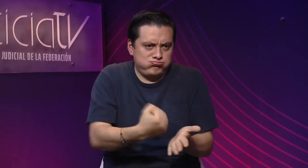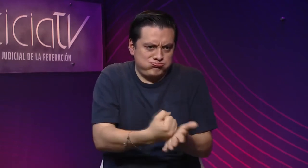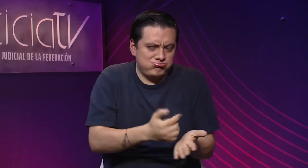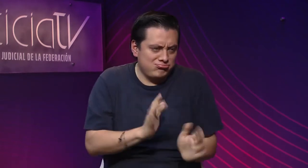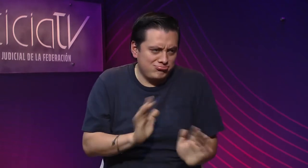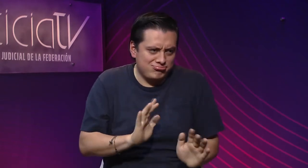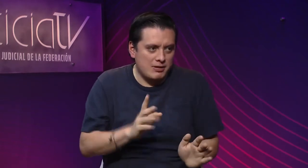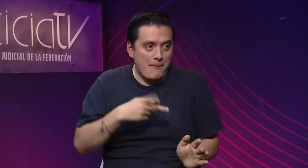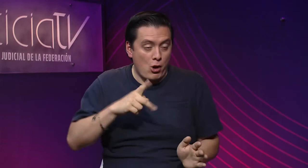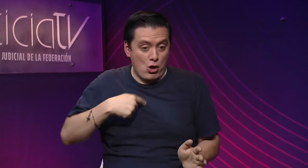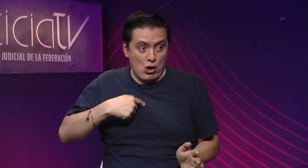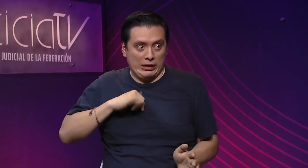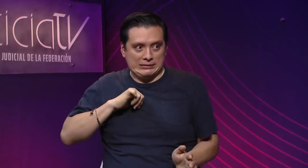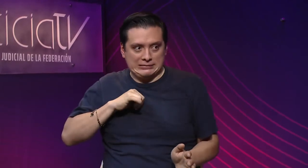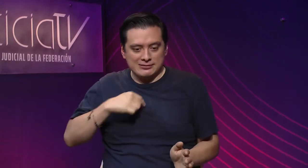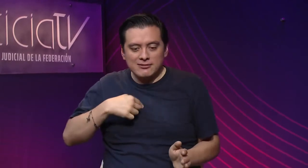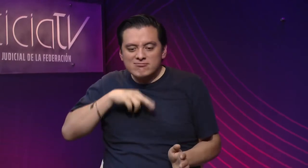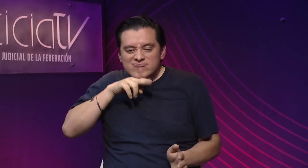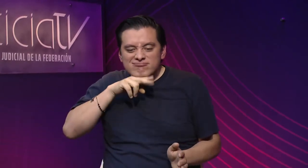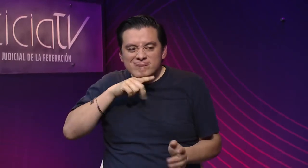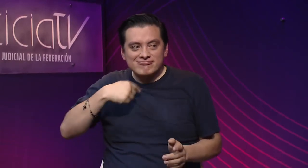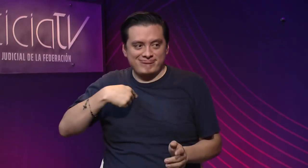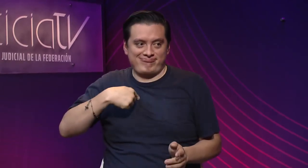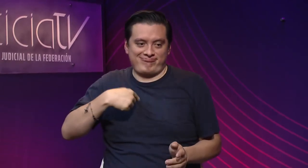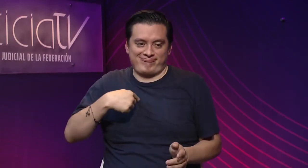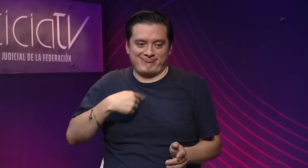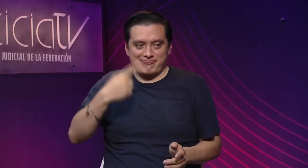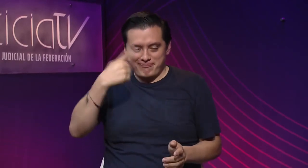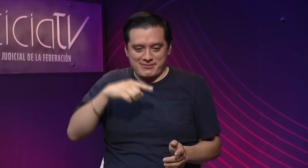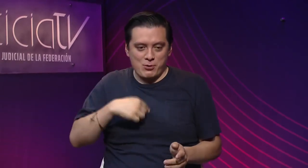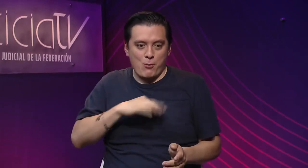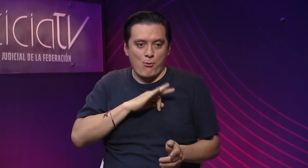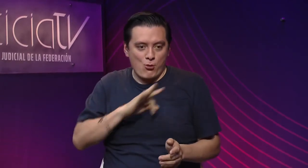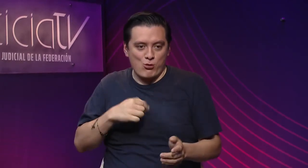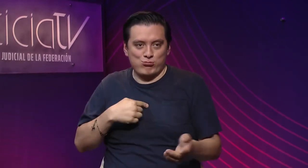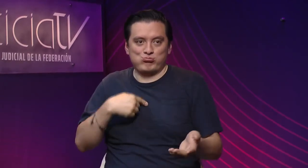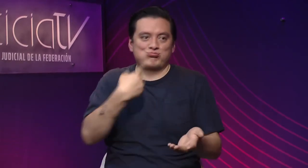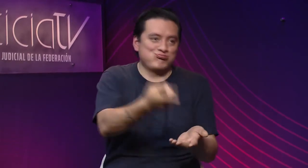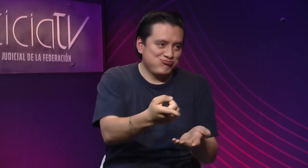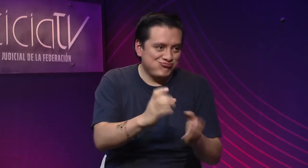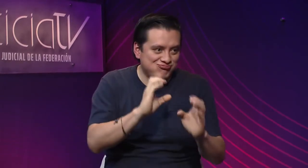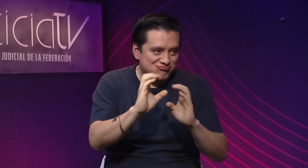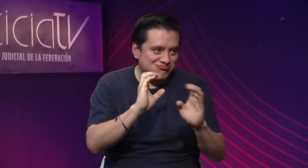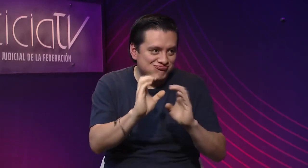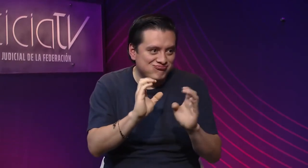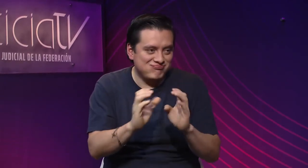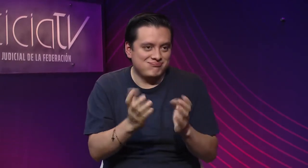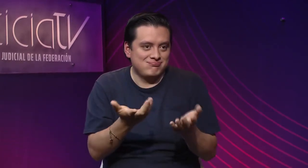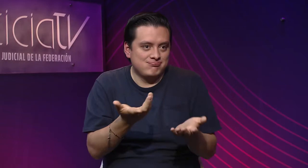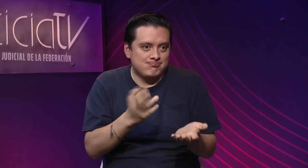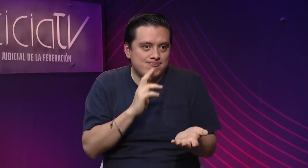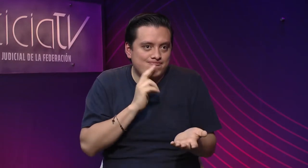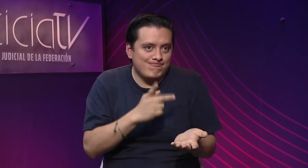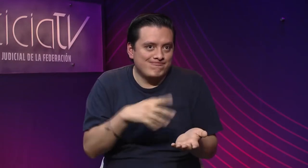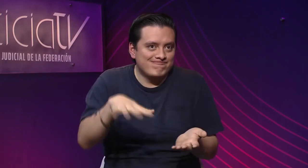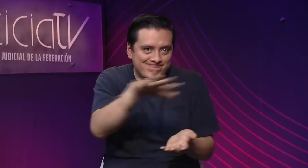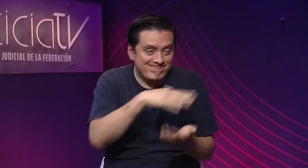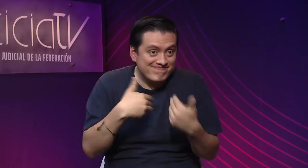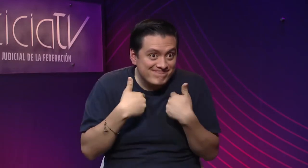señas. Y tampoco puedes tener esta actitud de, sí, tienes que aprender señas. No, creo que es más bien una cuestión